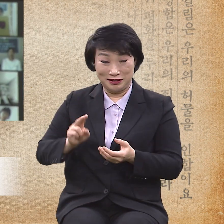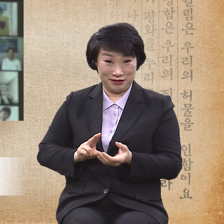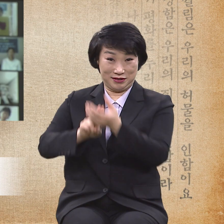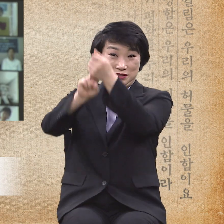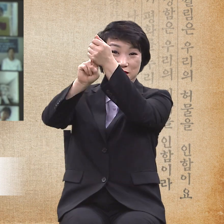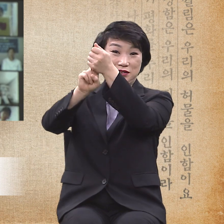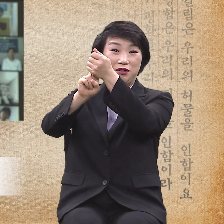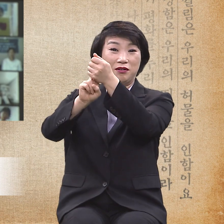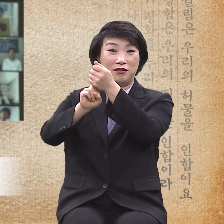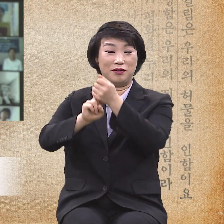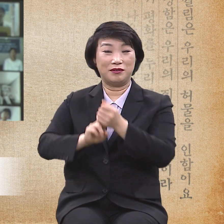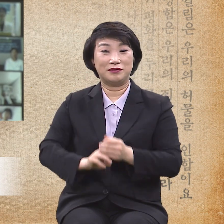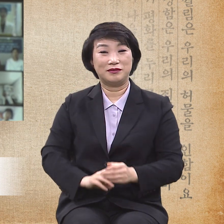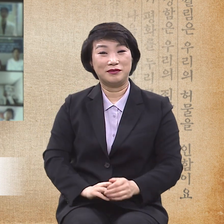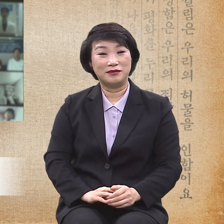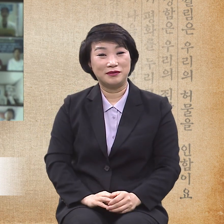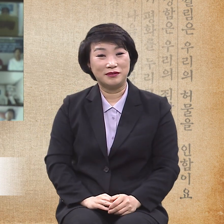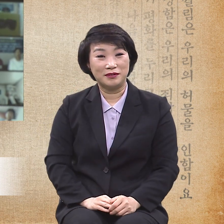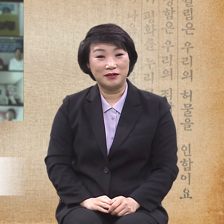이적 중에 이적입니다.